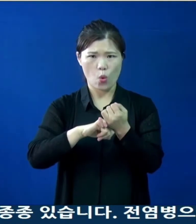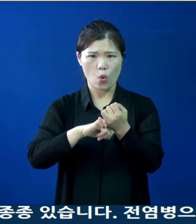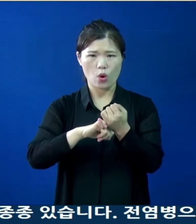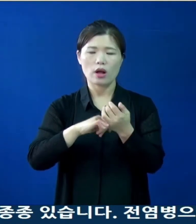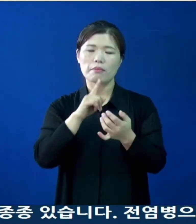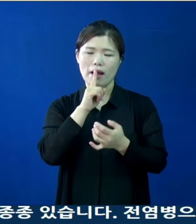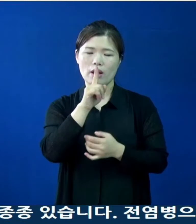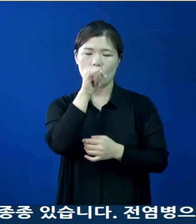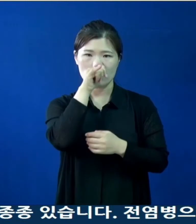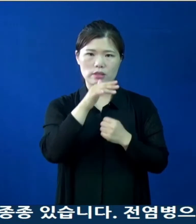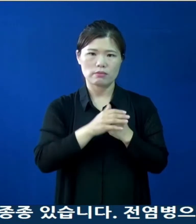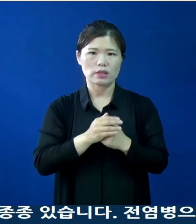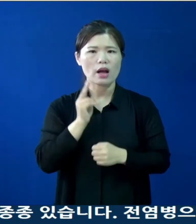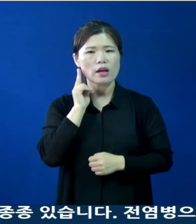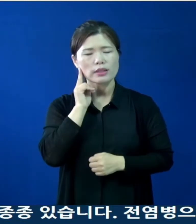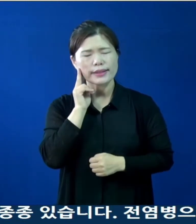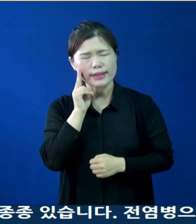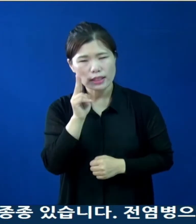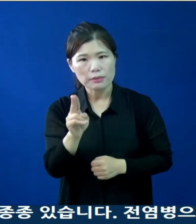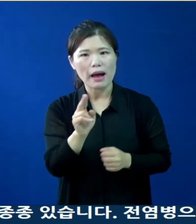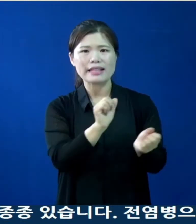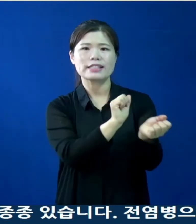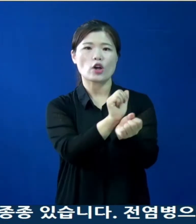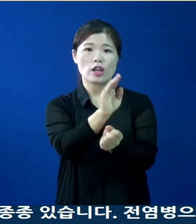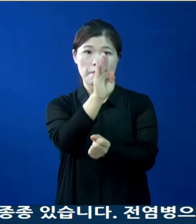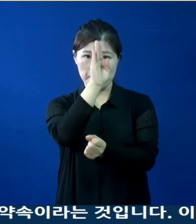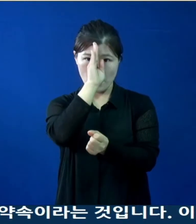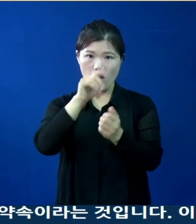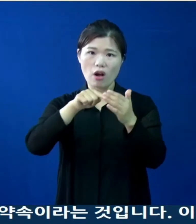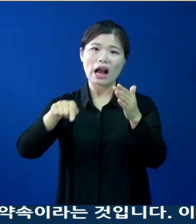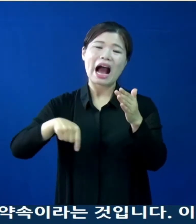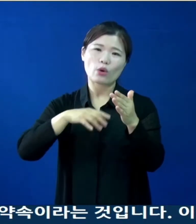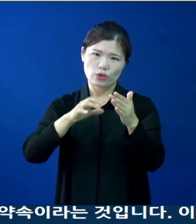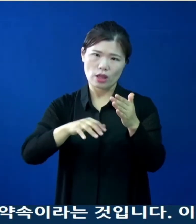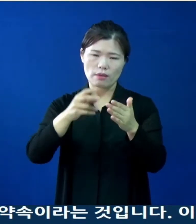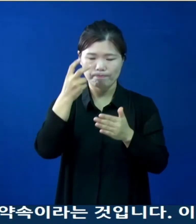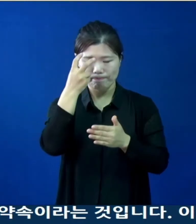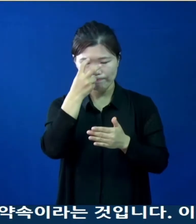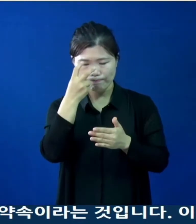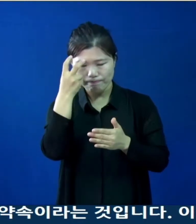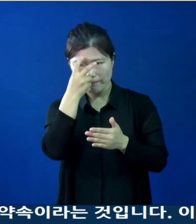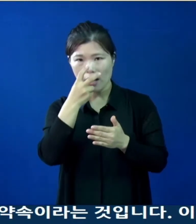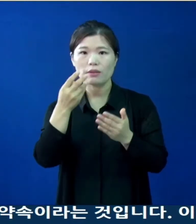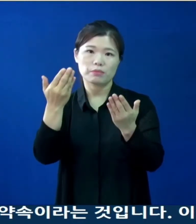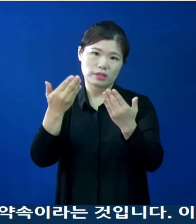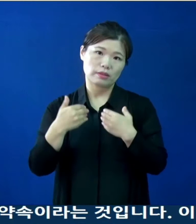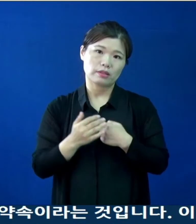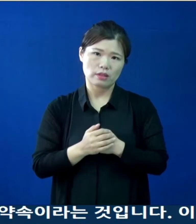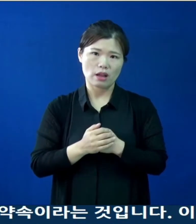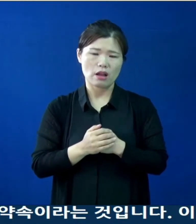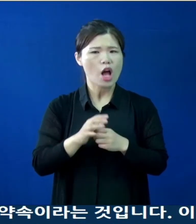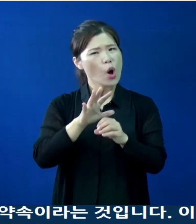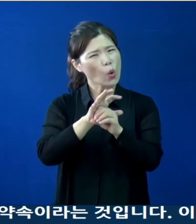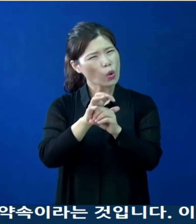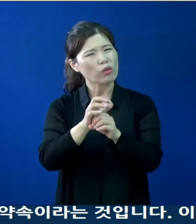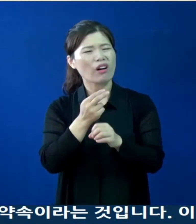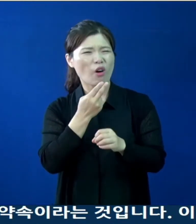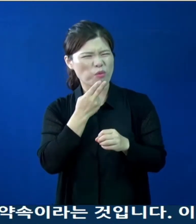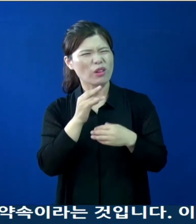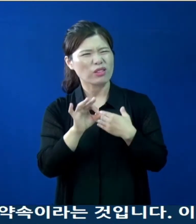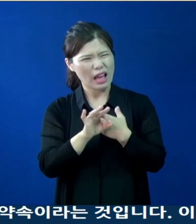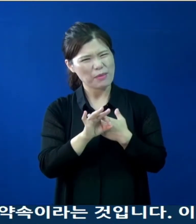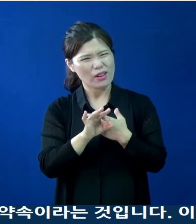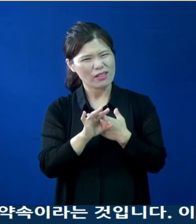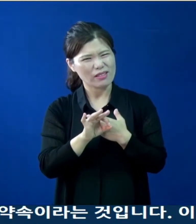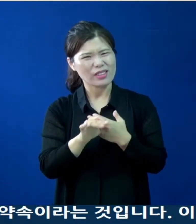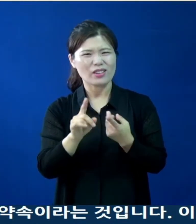있는데, 심한 전염병 가운데 보호해 주시리라. 아마 코로나가 없었다면 이런 말씀이 우리에게